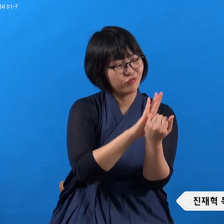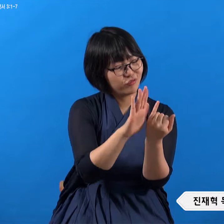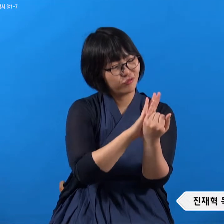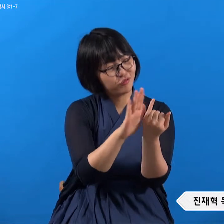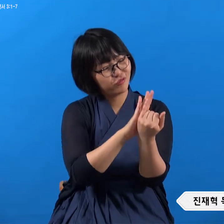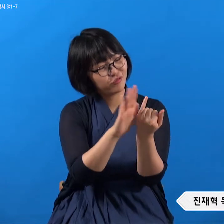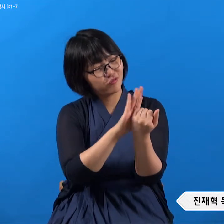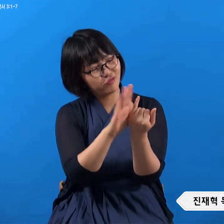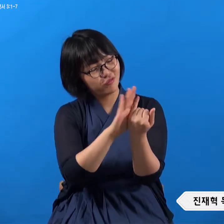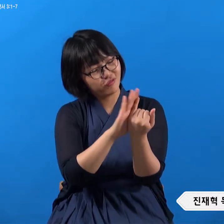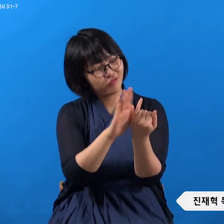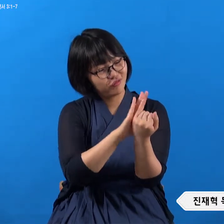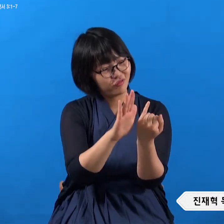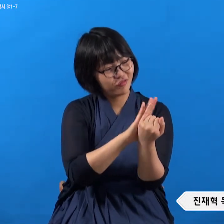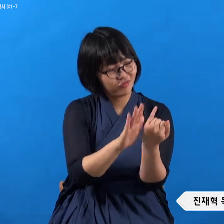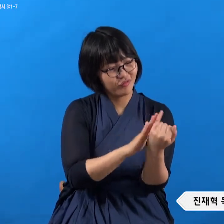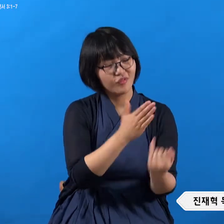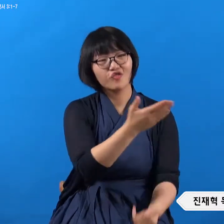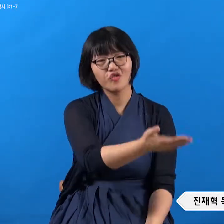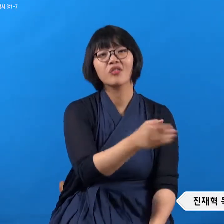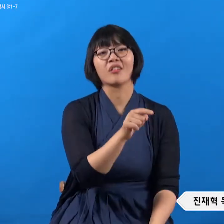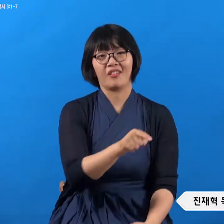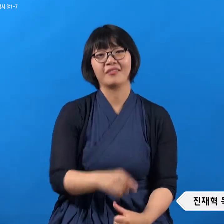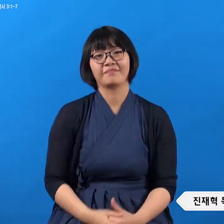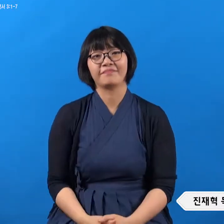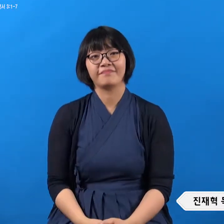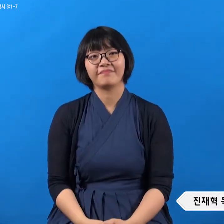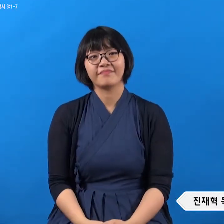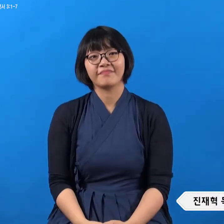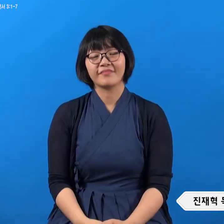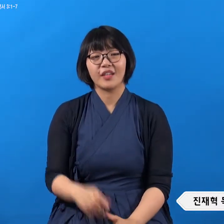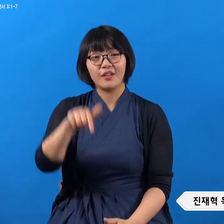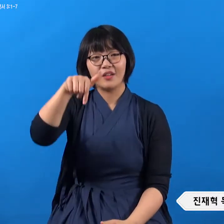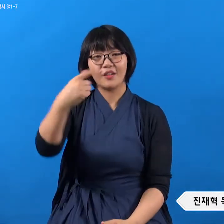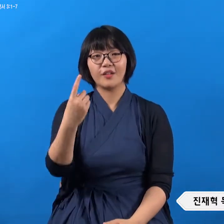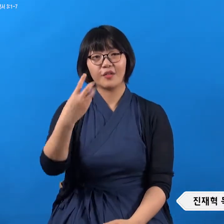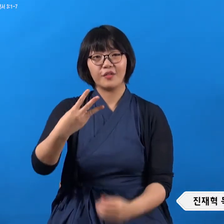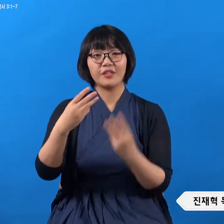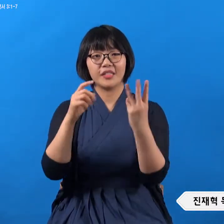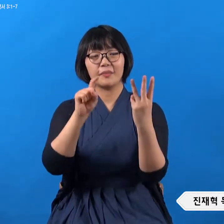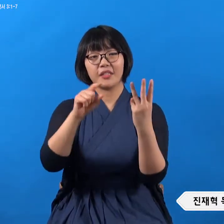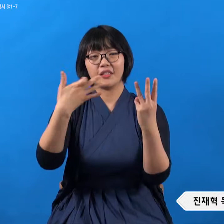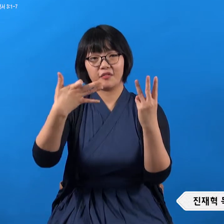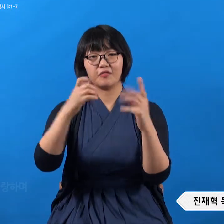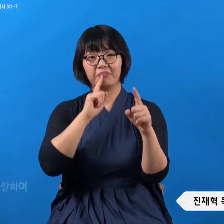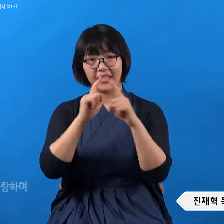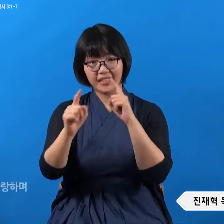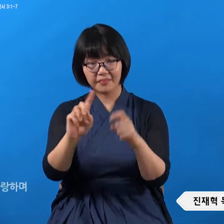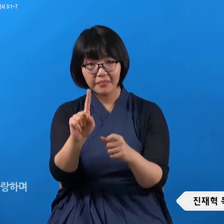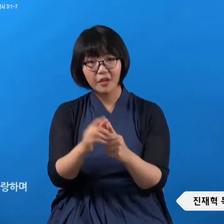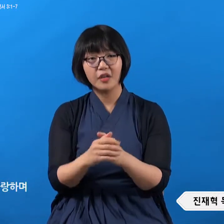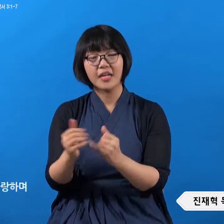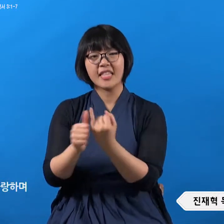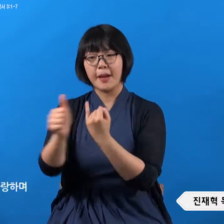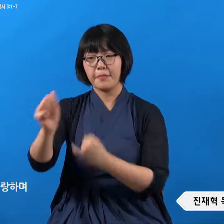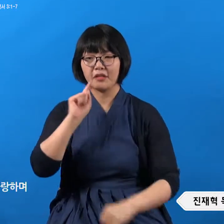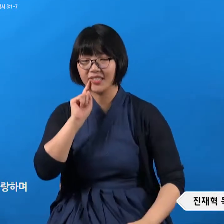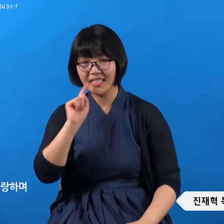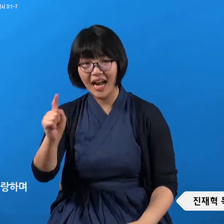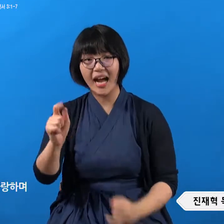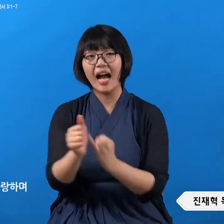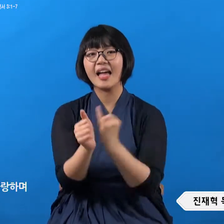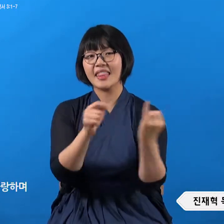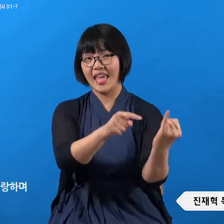다해 조심하게 귀하게 여기는 것. 그래서 골로새서 3장 19절 이렇게 말씀합니다.